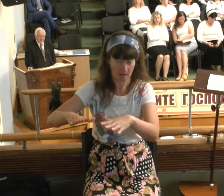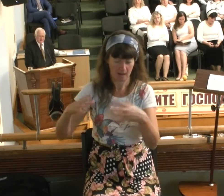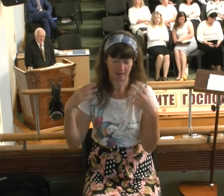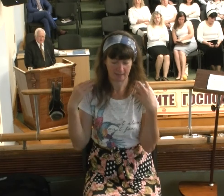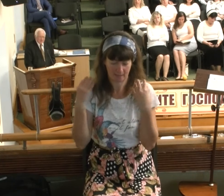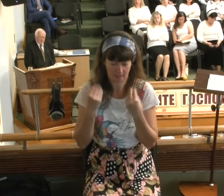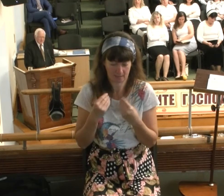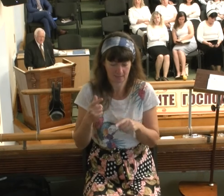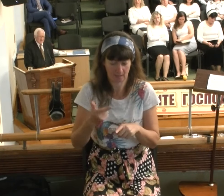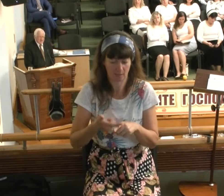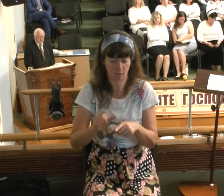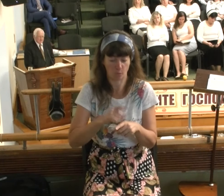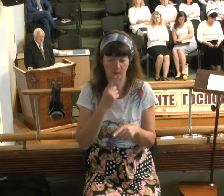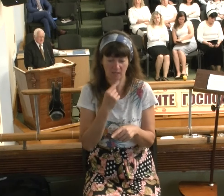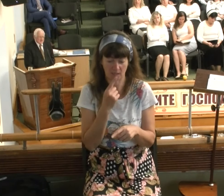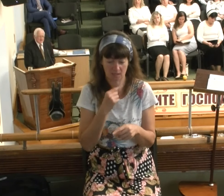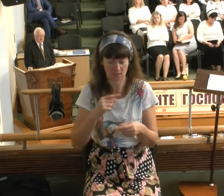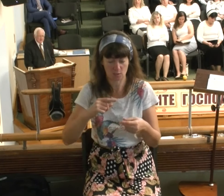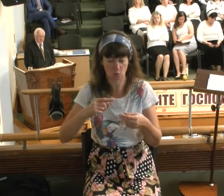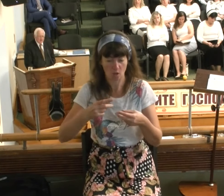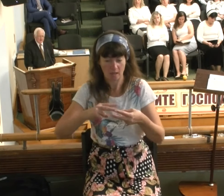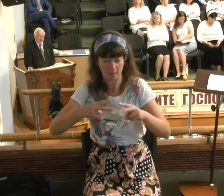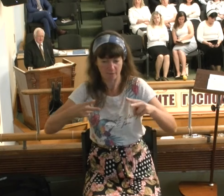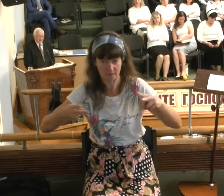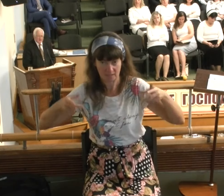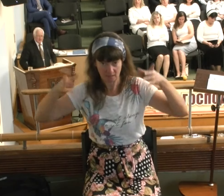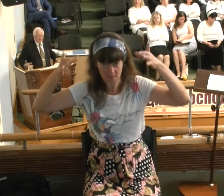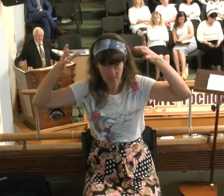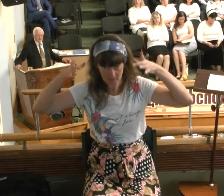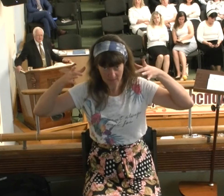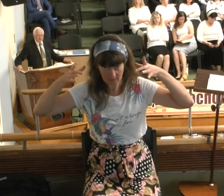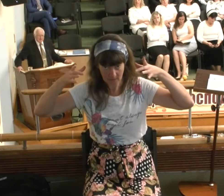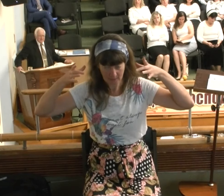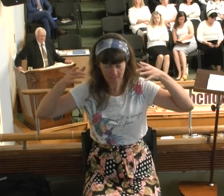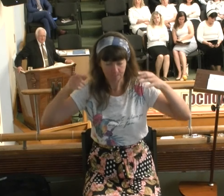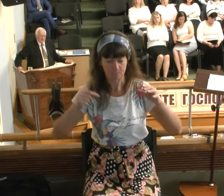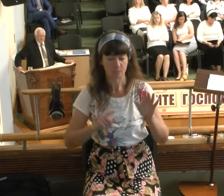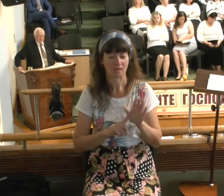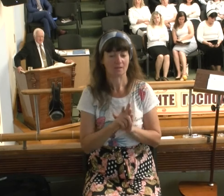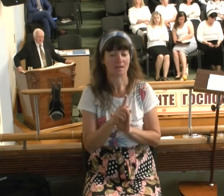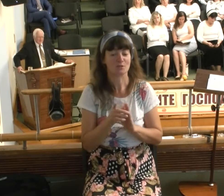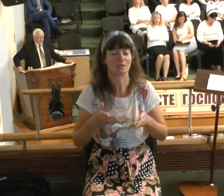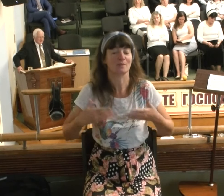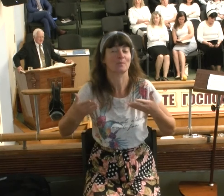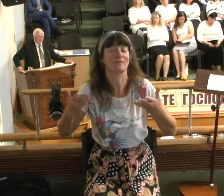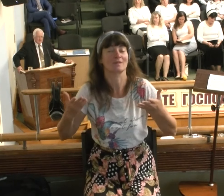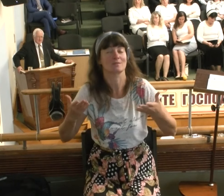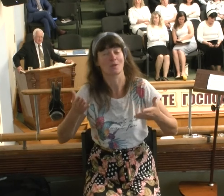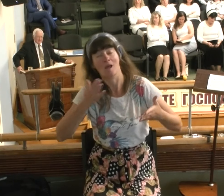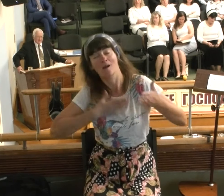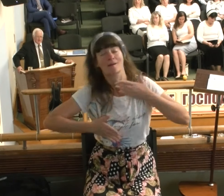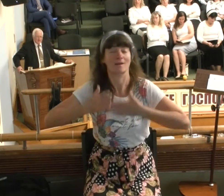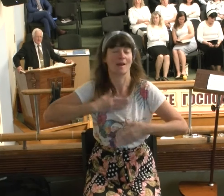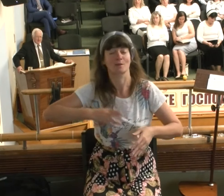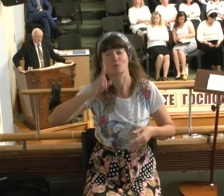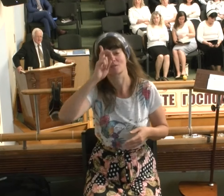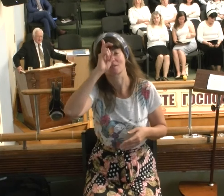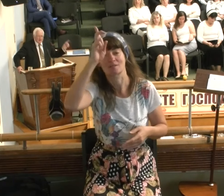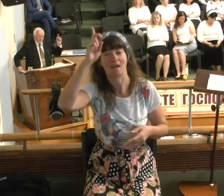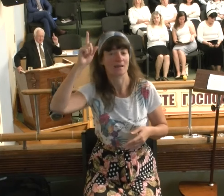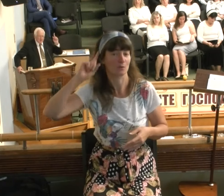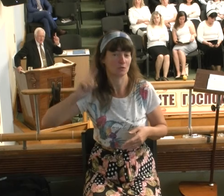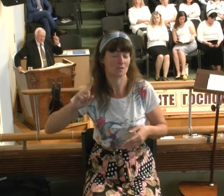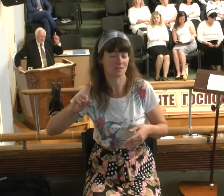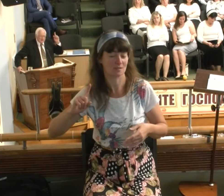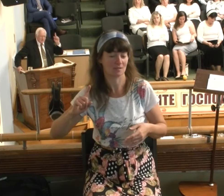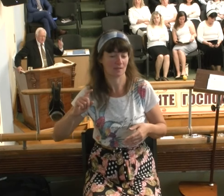сплетши терновый венец, возложили на него, и начали приветствовать его, радуйся, царь иудейский, и